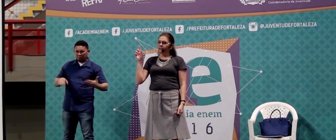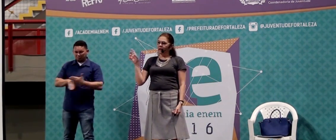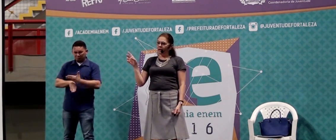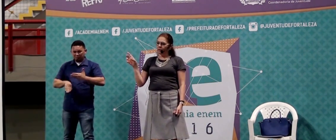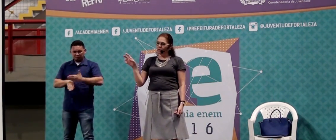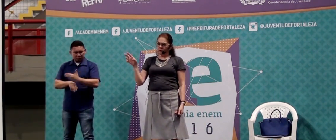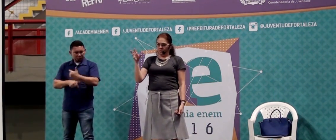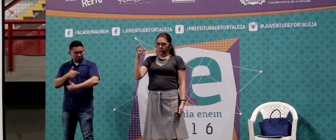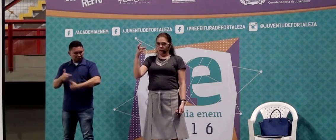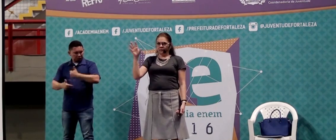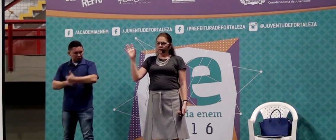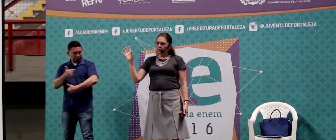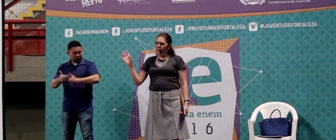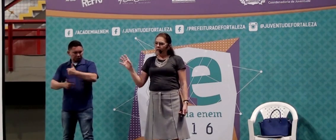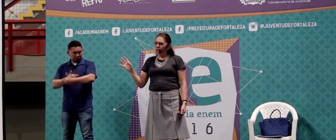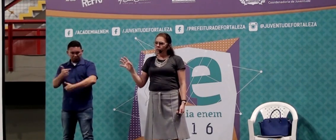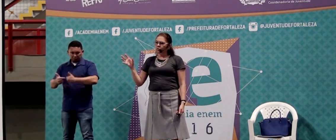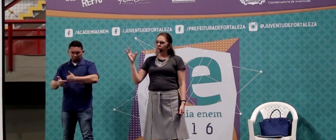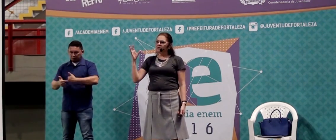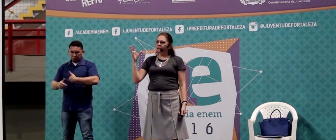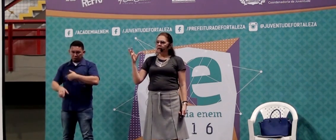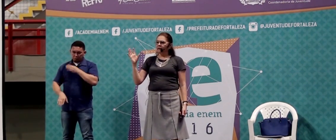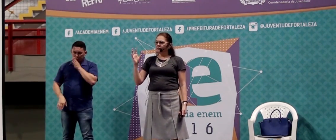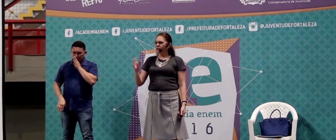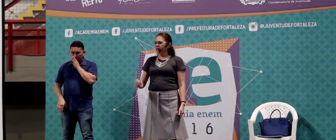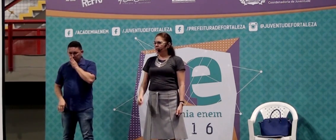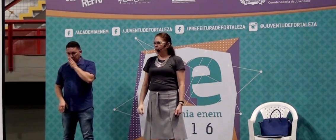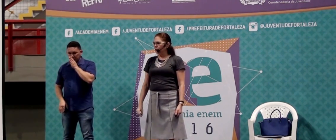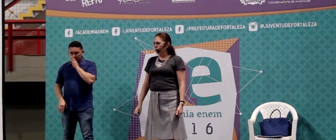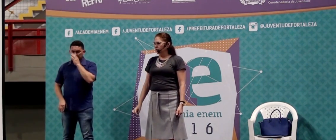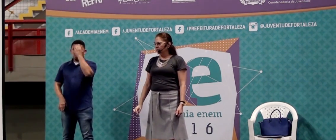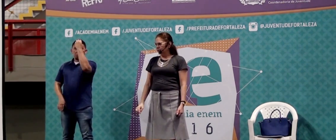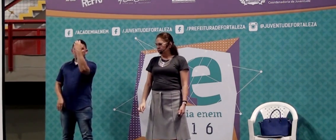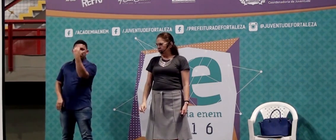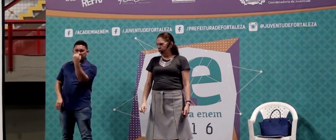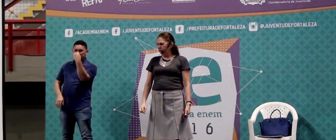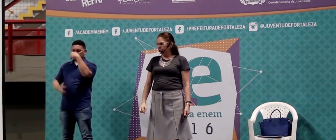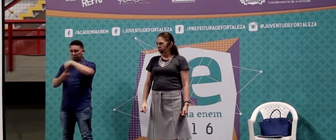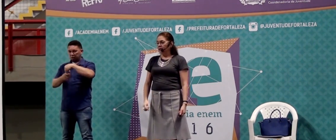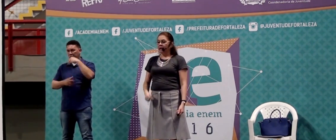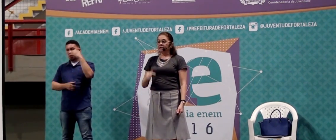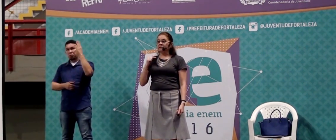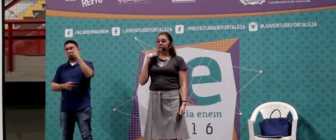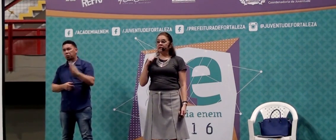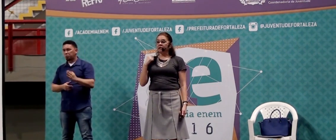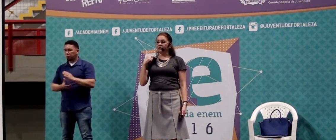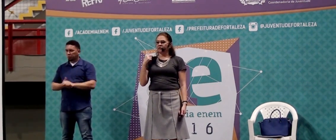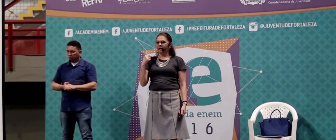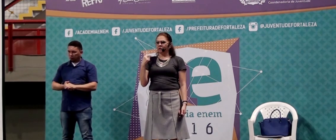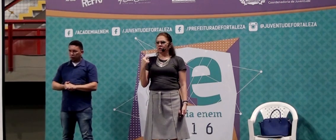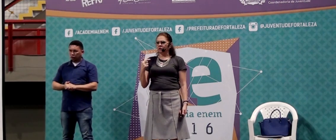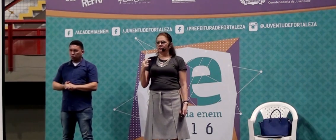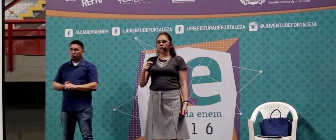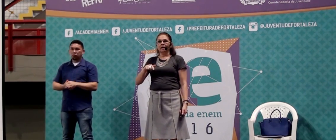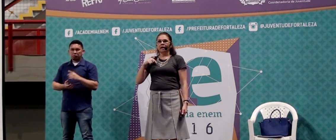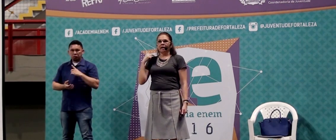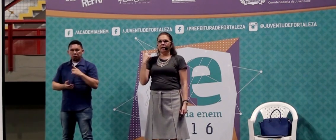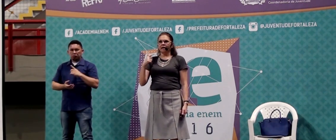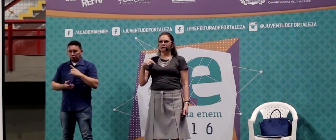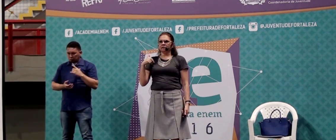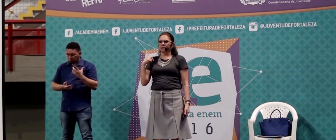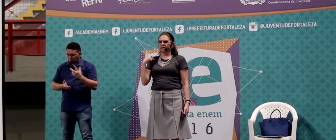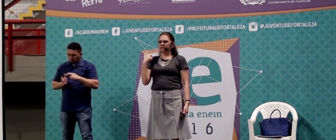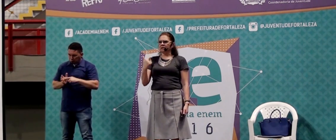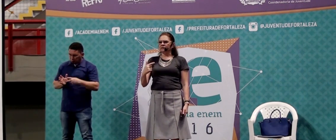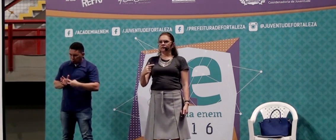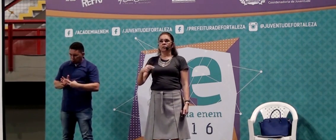em trabalho informal no semáforo das metrópoles brasileiras. É significativo,